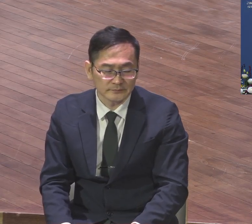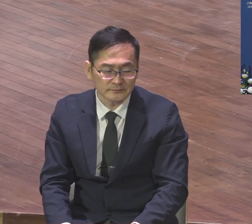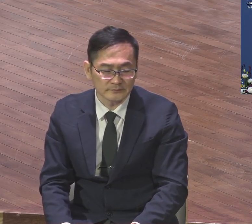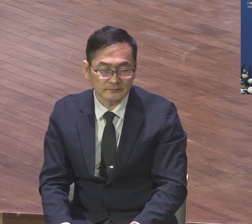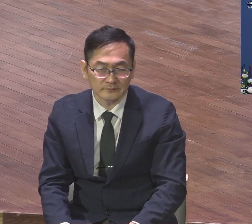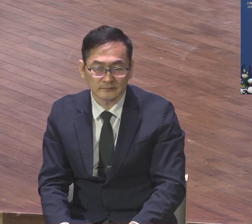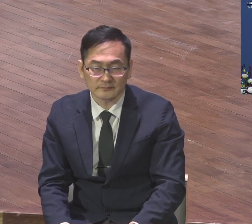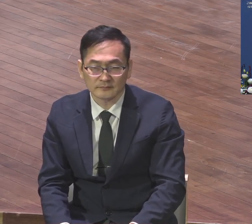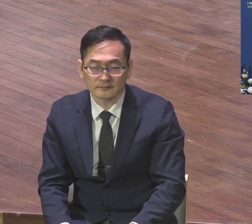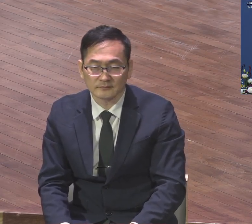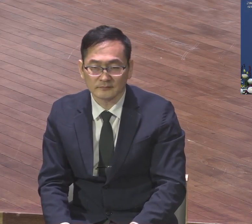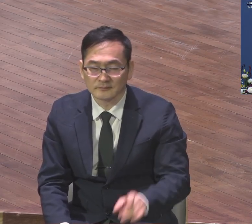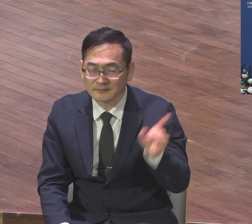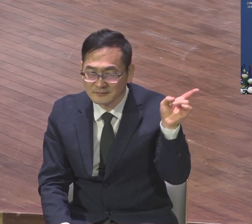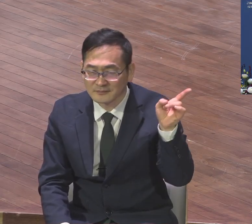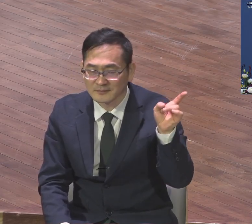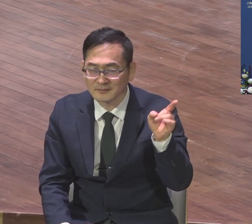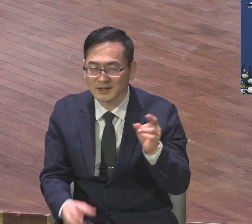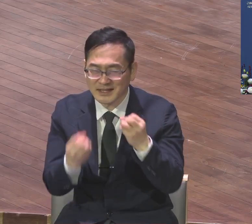아닙니다.